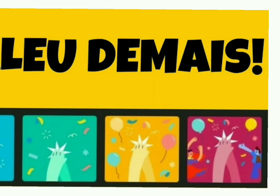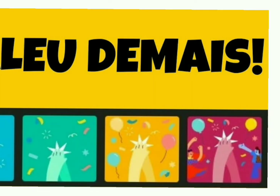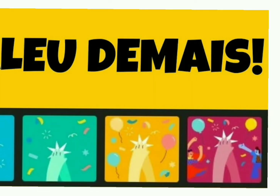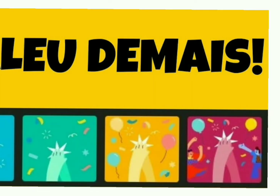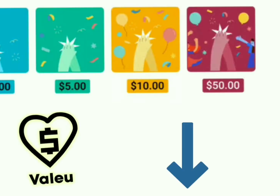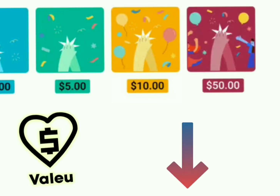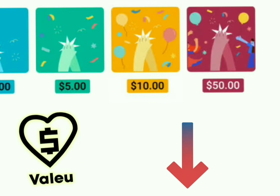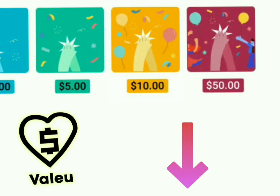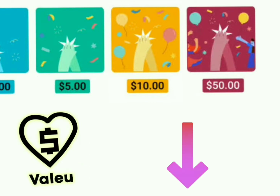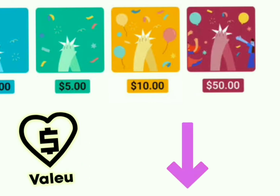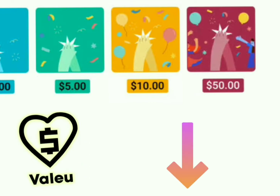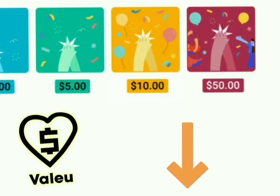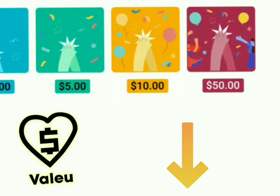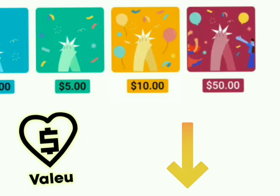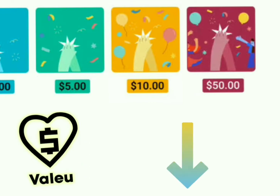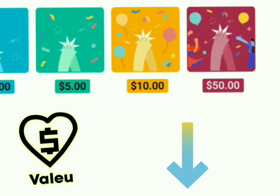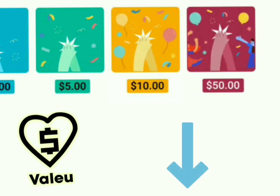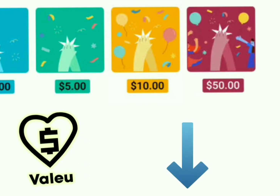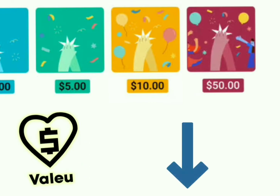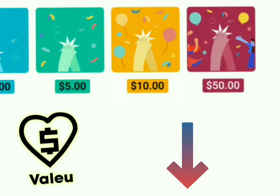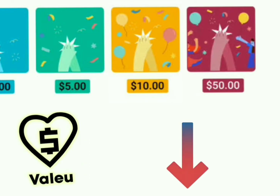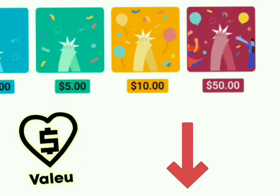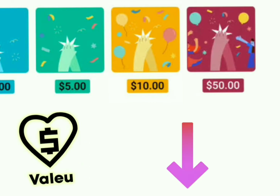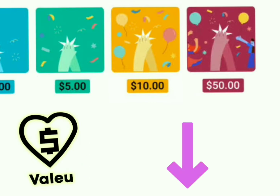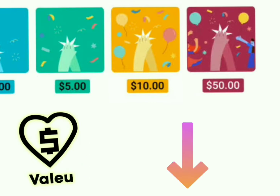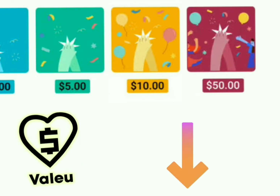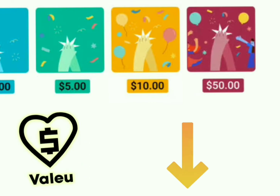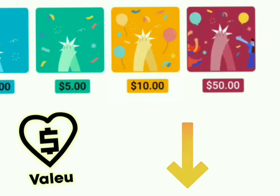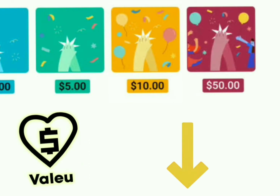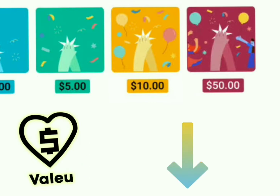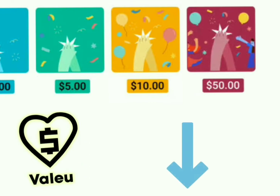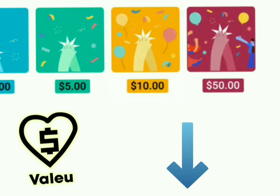Logo aqui embaixo você verá a opção e tem esses valores que você pode contribuir.